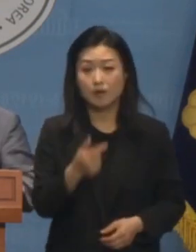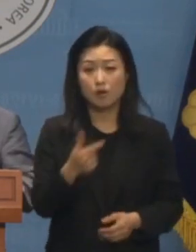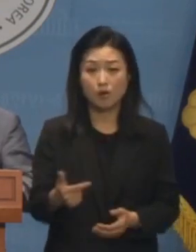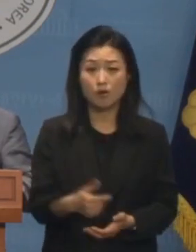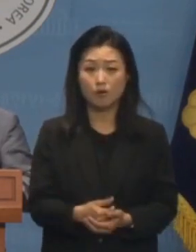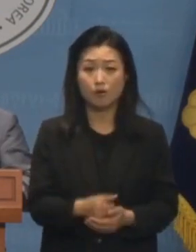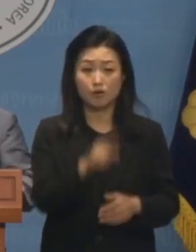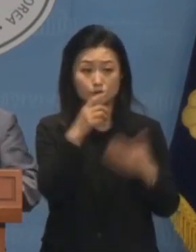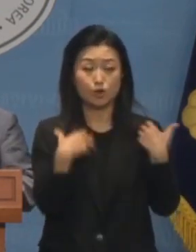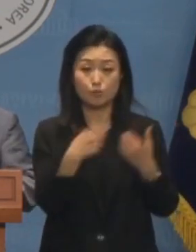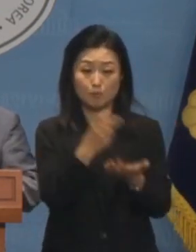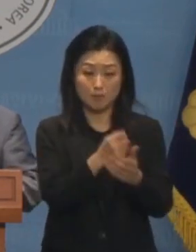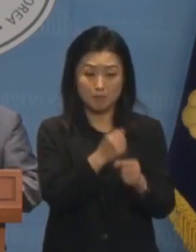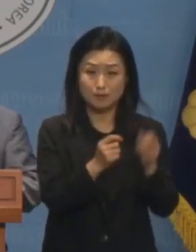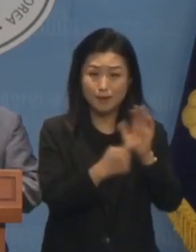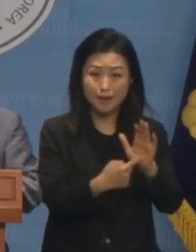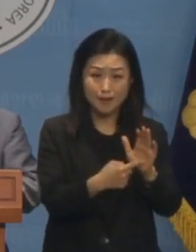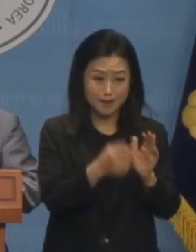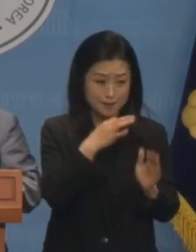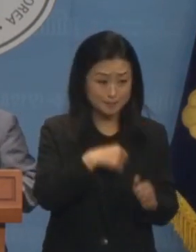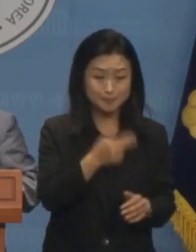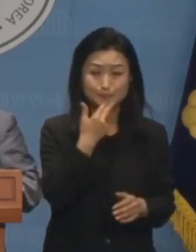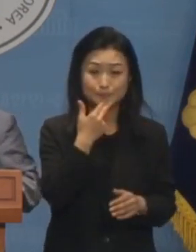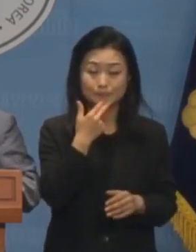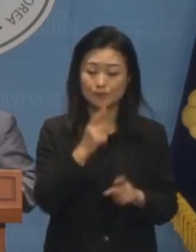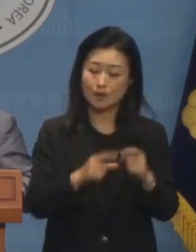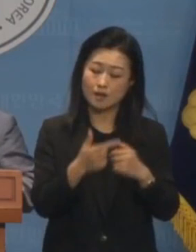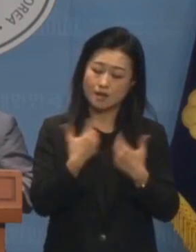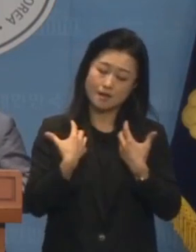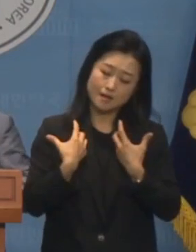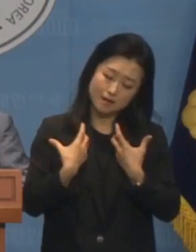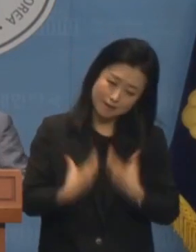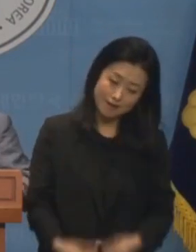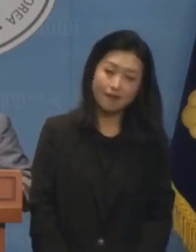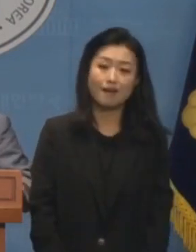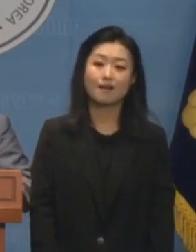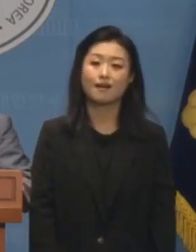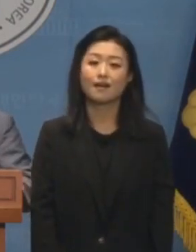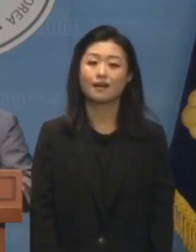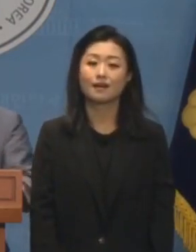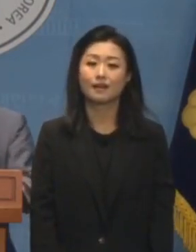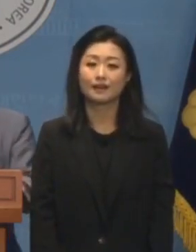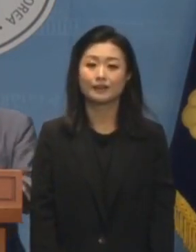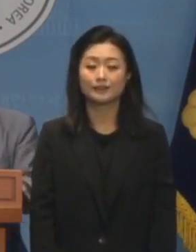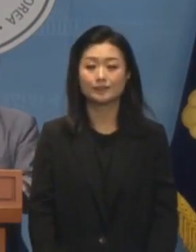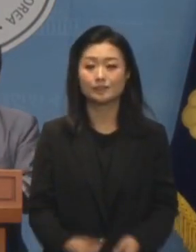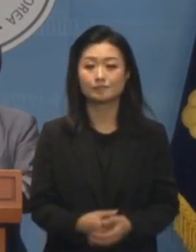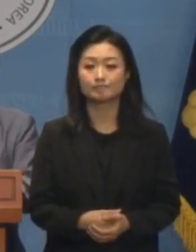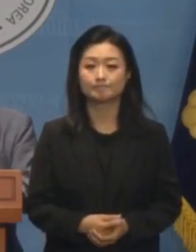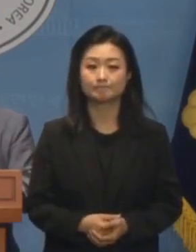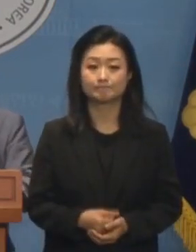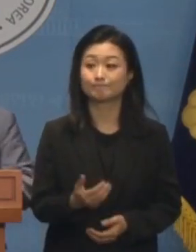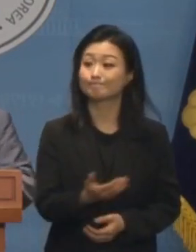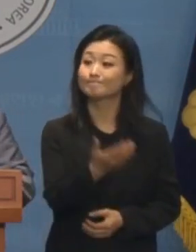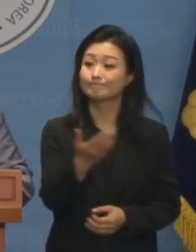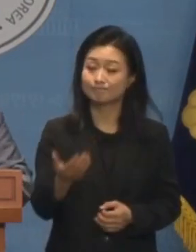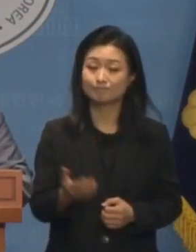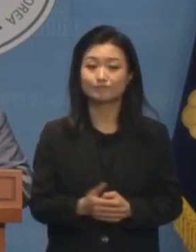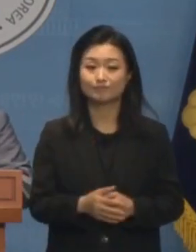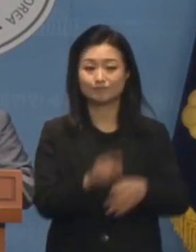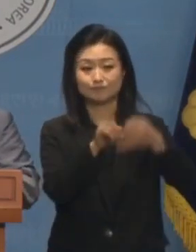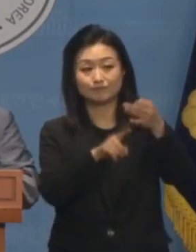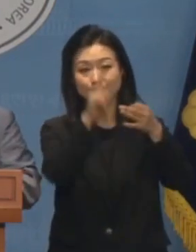맹탕 대책, 아무런 실효성 없는 대책이 나오니까 더 큰 허탈감과 고통을 호소하고 계십니다. 여러분,